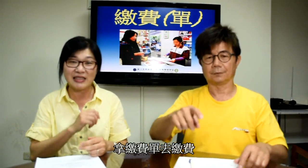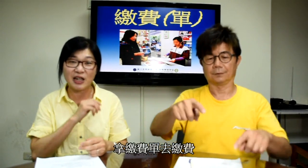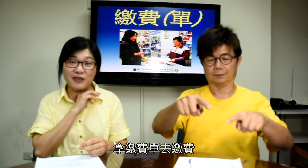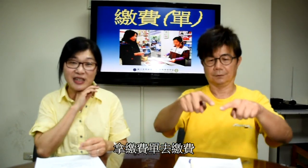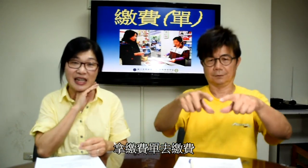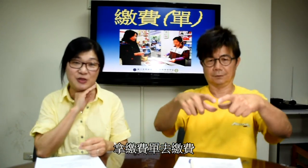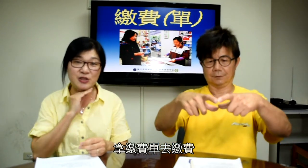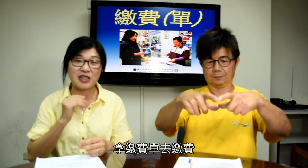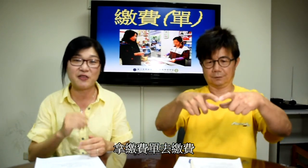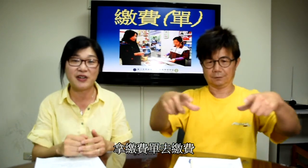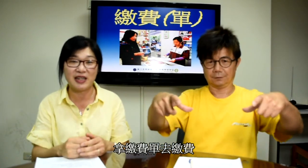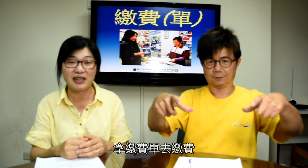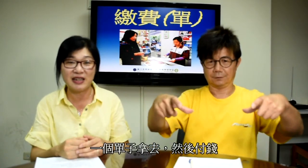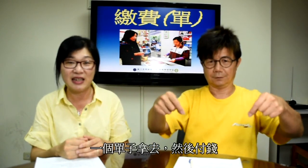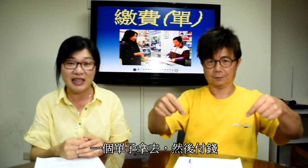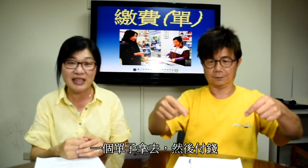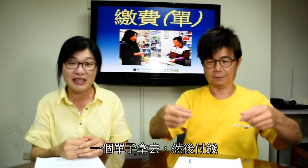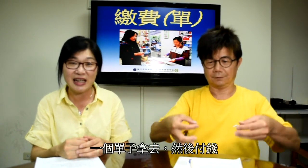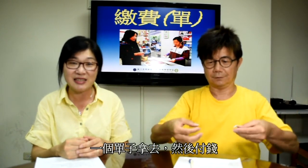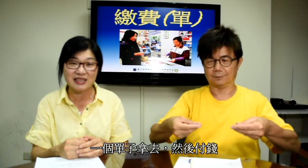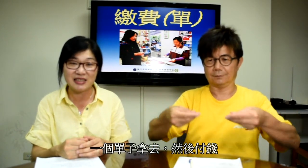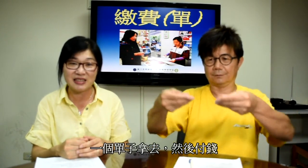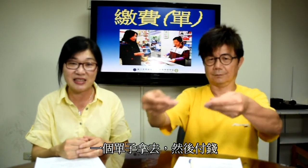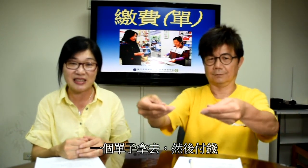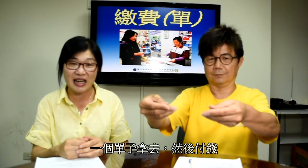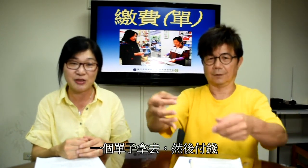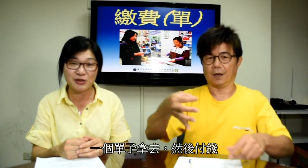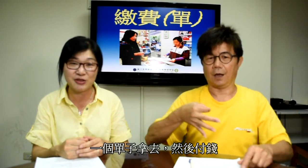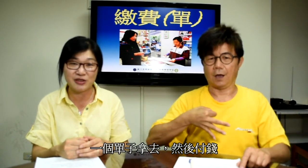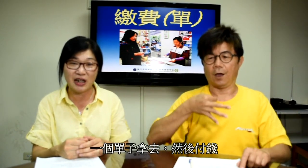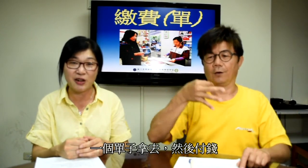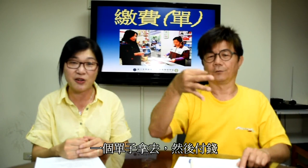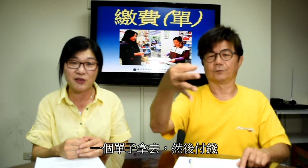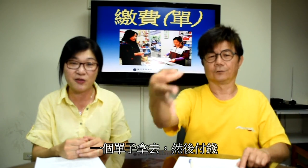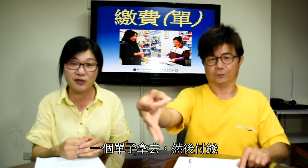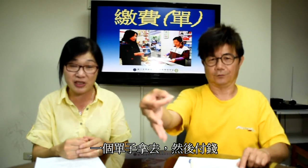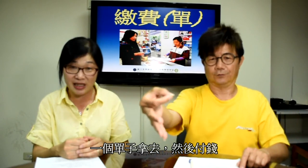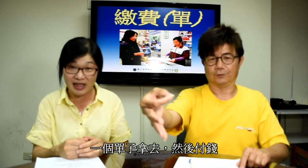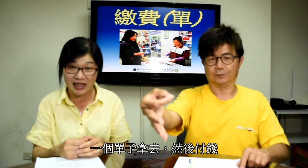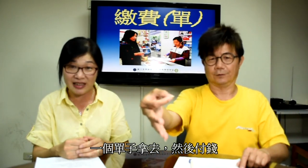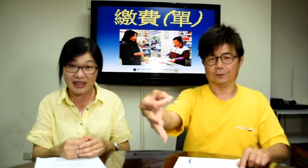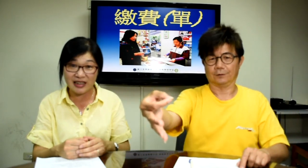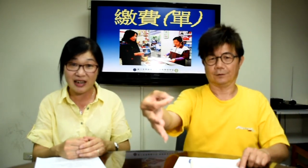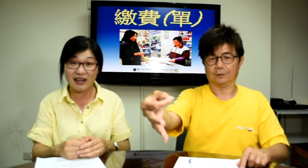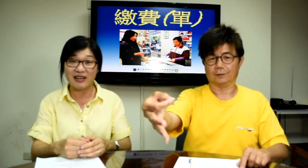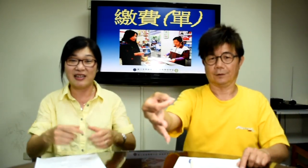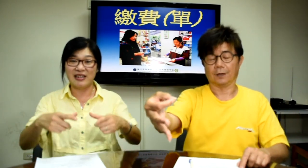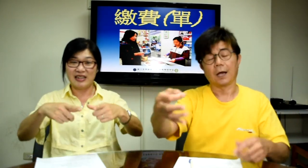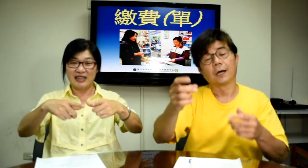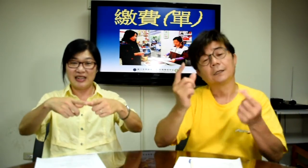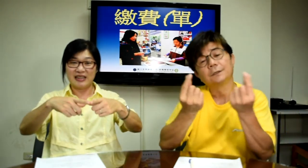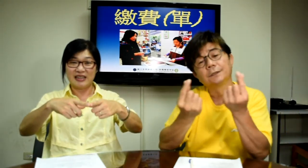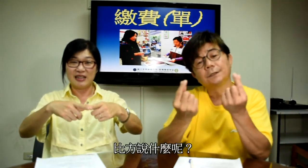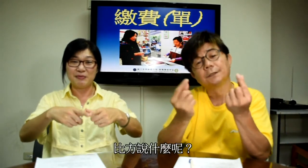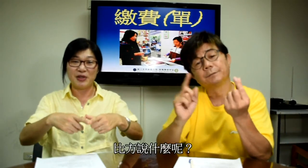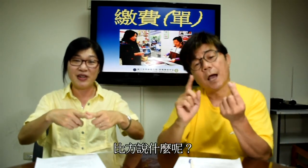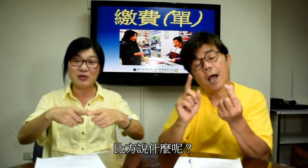费单去缴费，一个单子拿去，然后付钱，好。比方说什